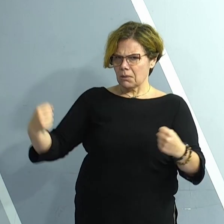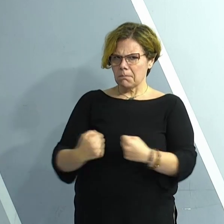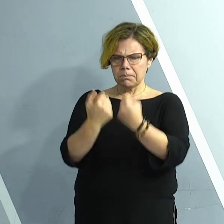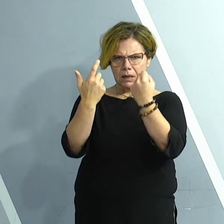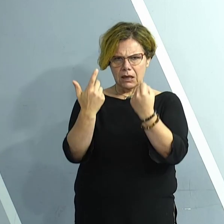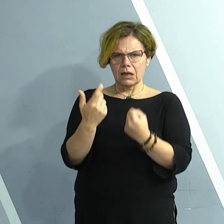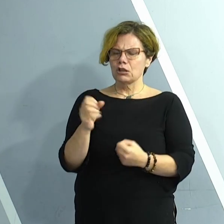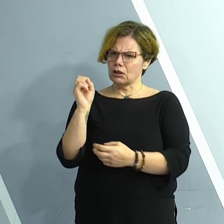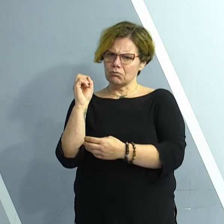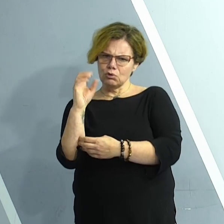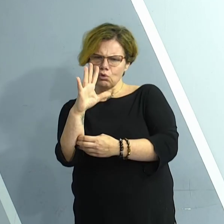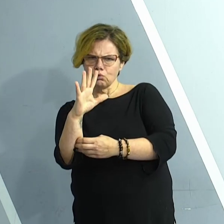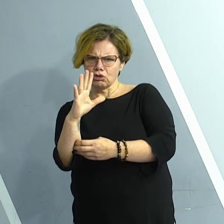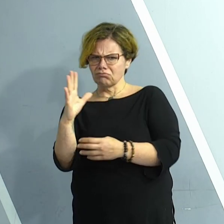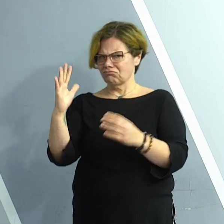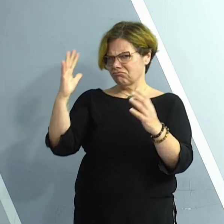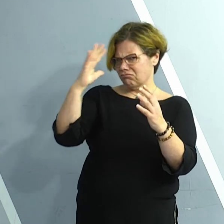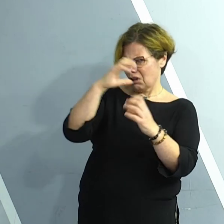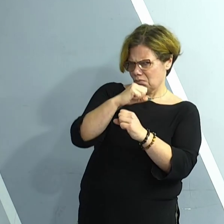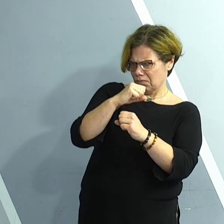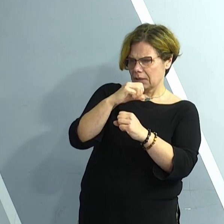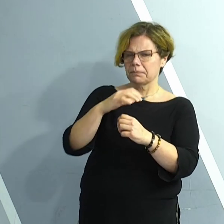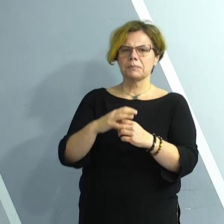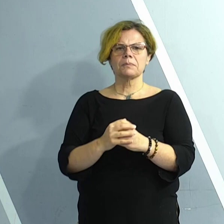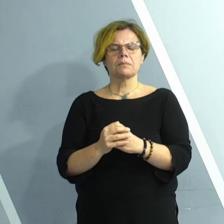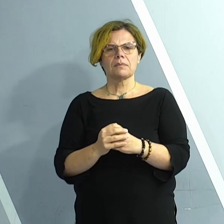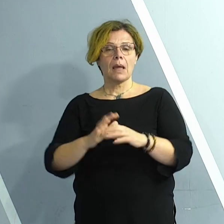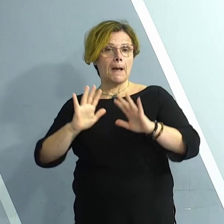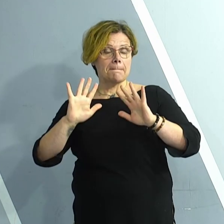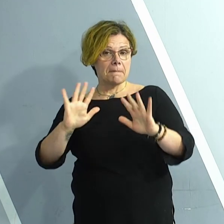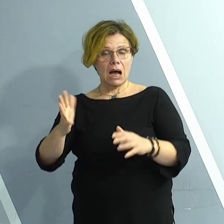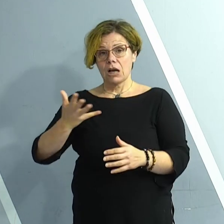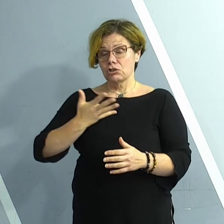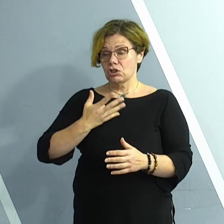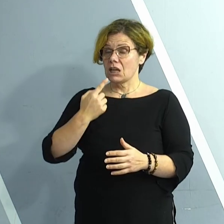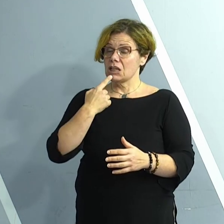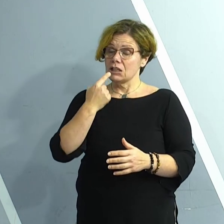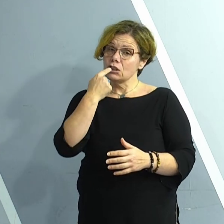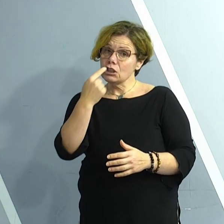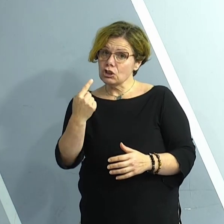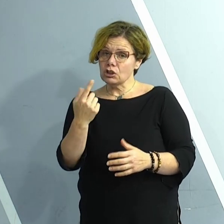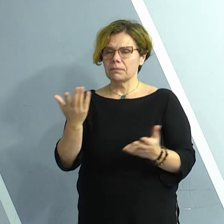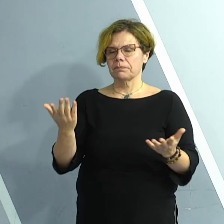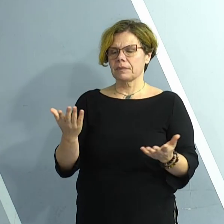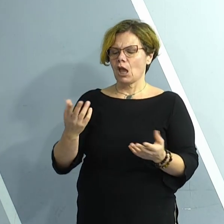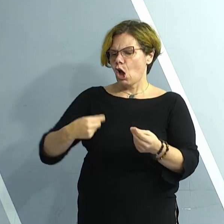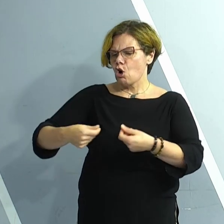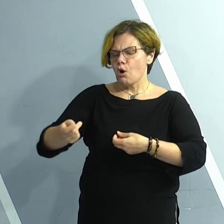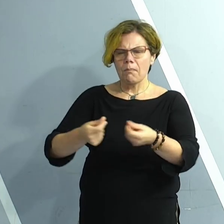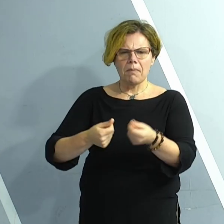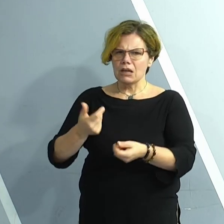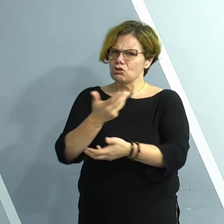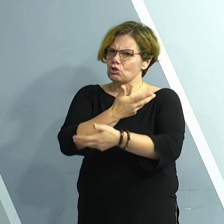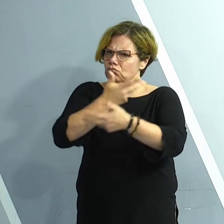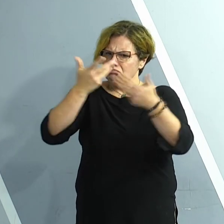tra luci ed ombre. Ma c'è pure chi sostiene che il commercio in senso